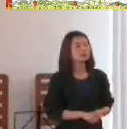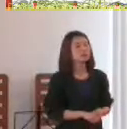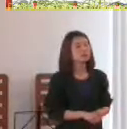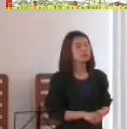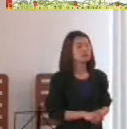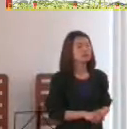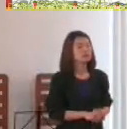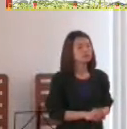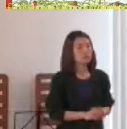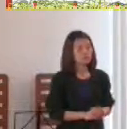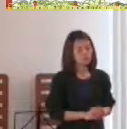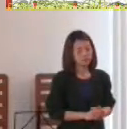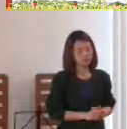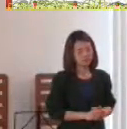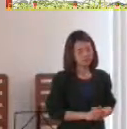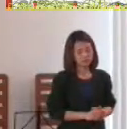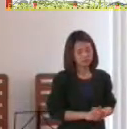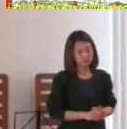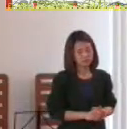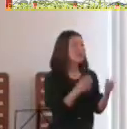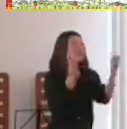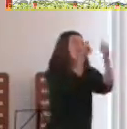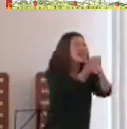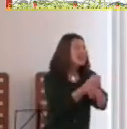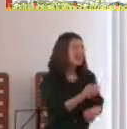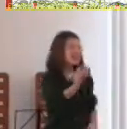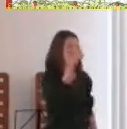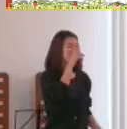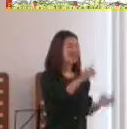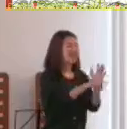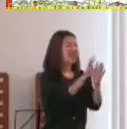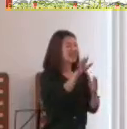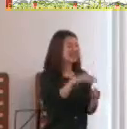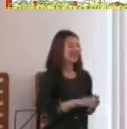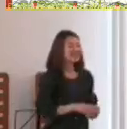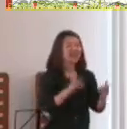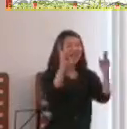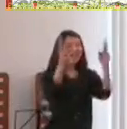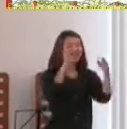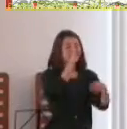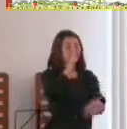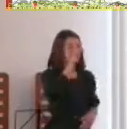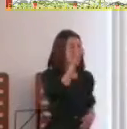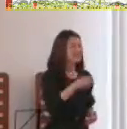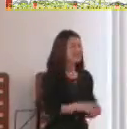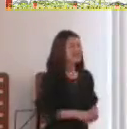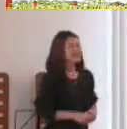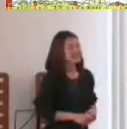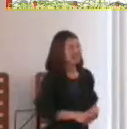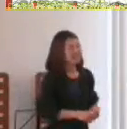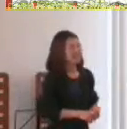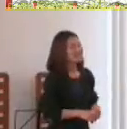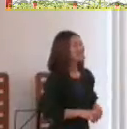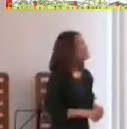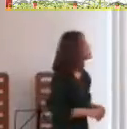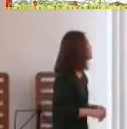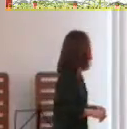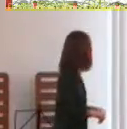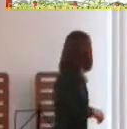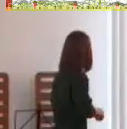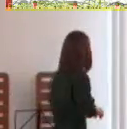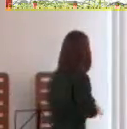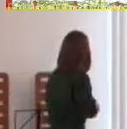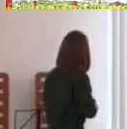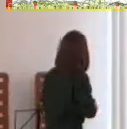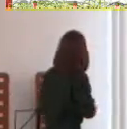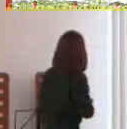言ったところです。ヨセフに天使が言ったんですね。このように考えていると、主の使いが、天使が夢に現れ